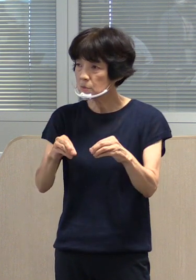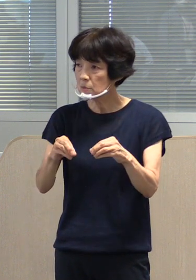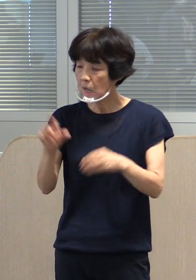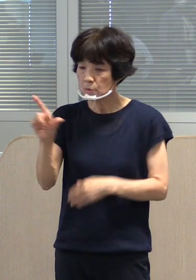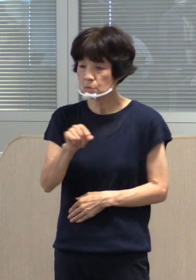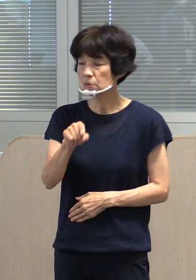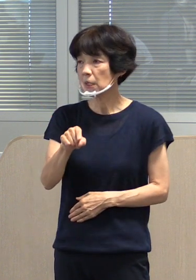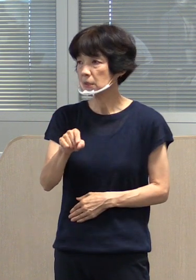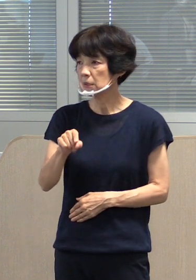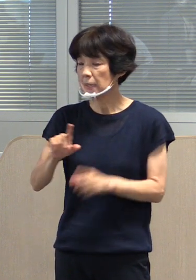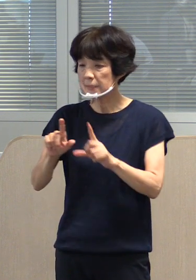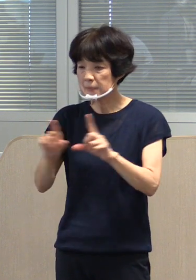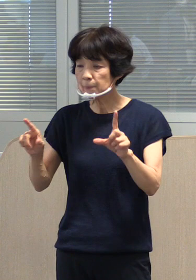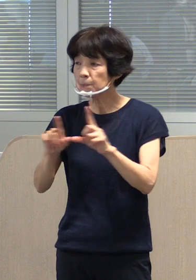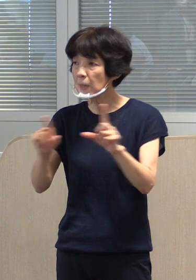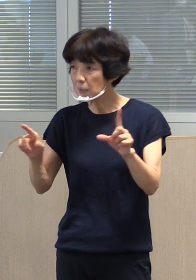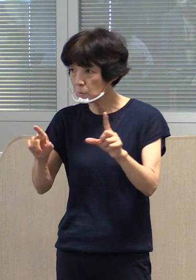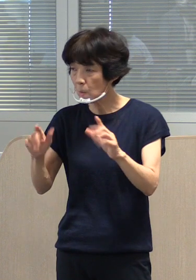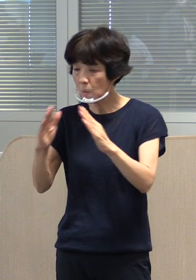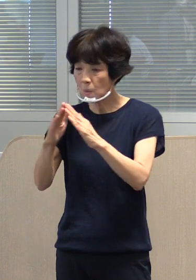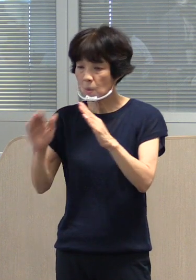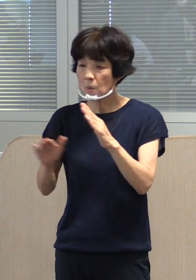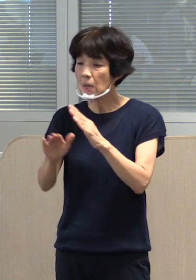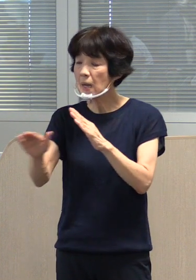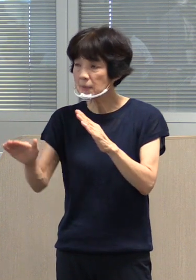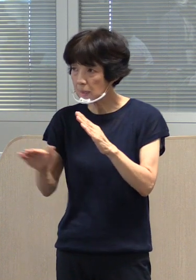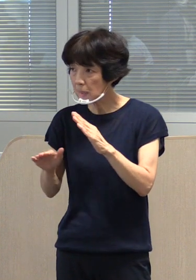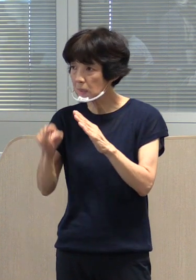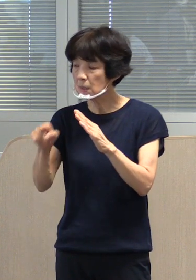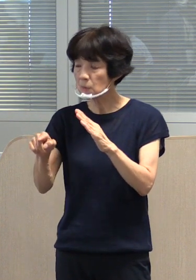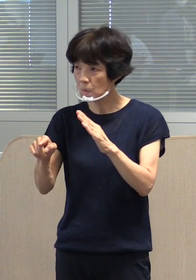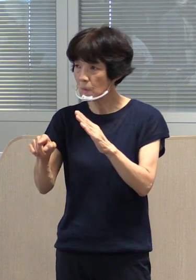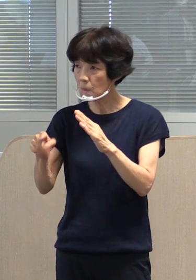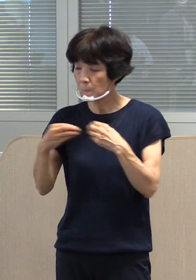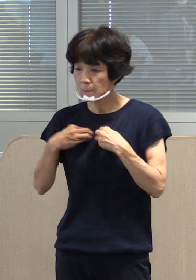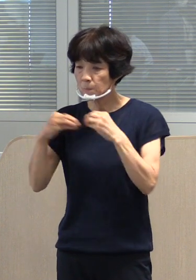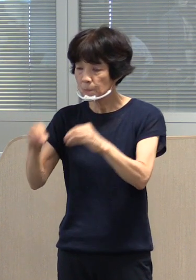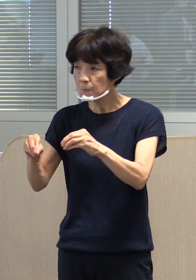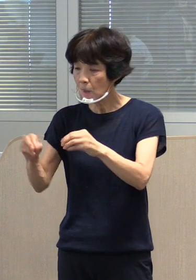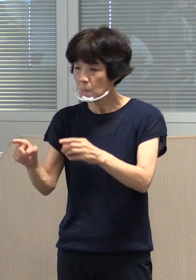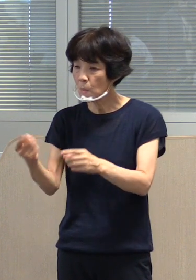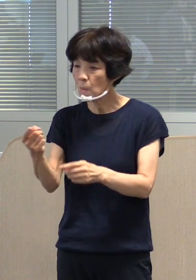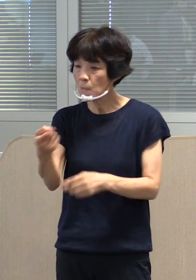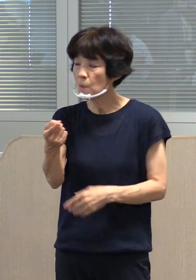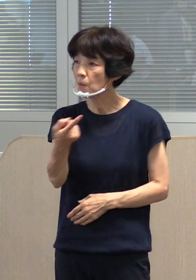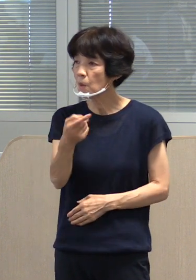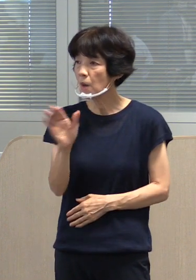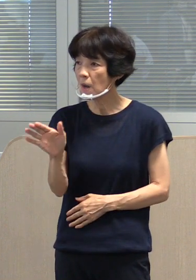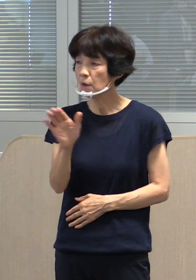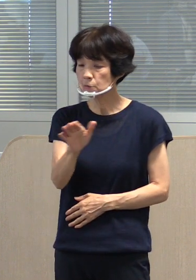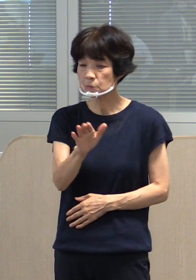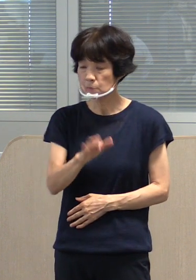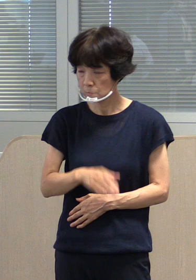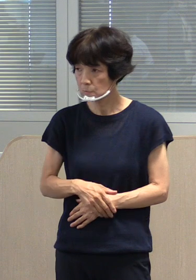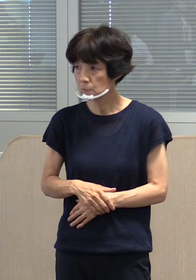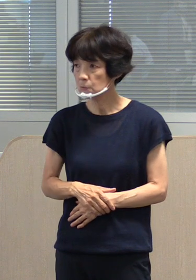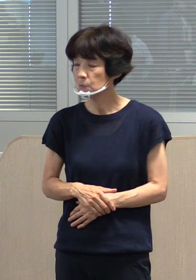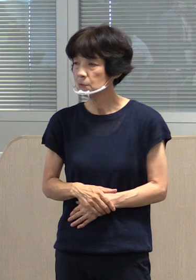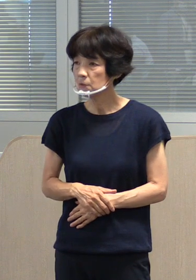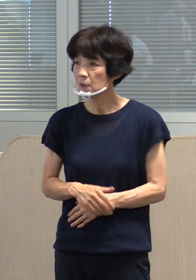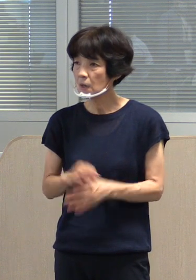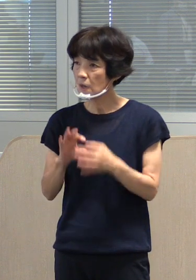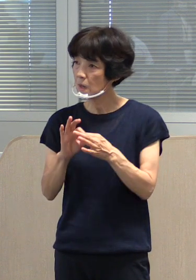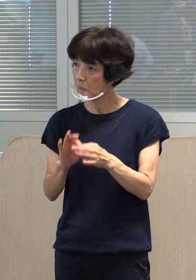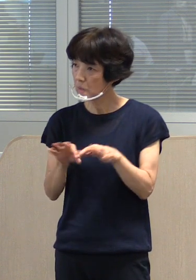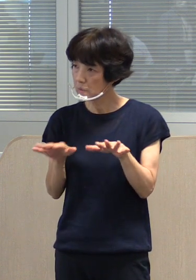ね、家庭ね、こっちの方が、まあ、散発的にこう、多いと。まあそういう